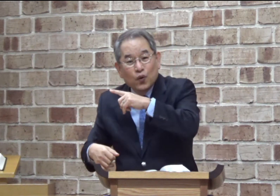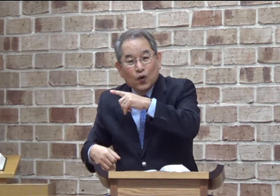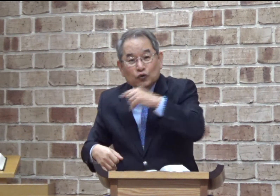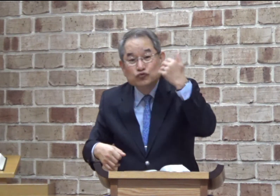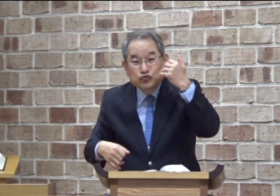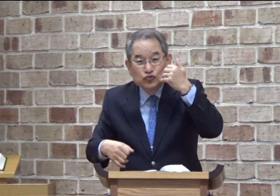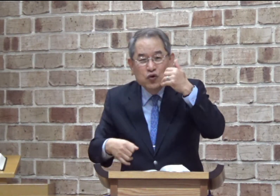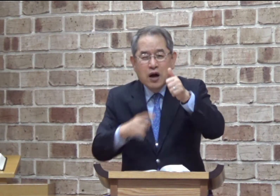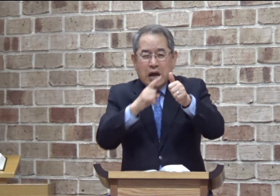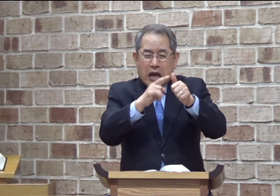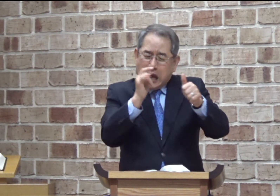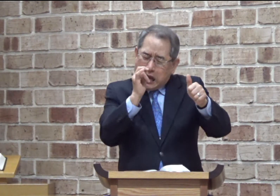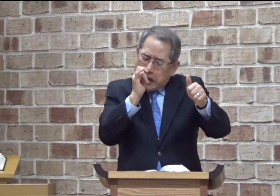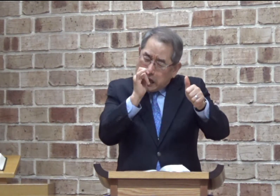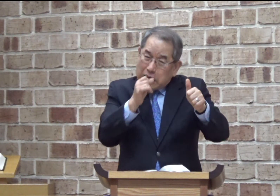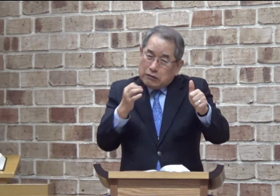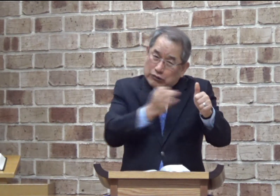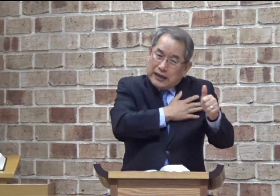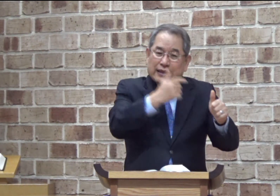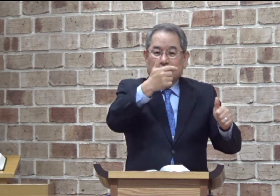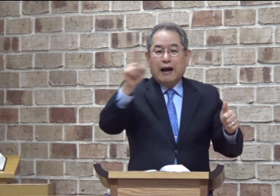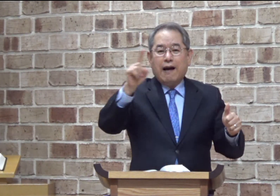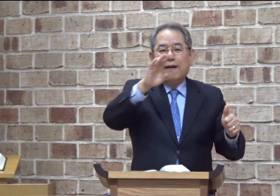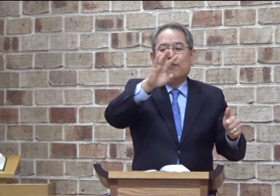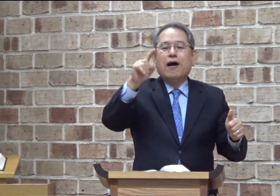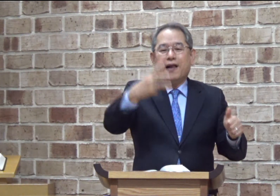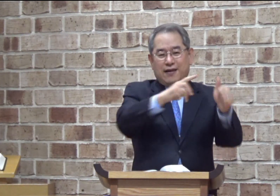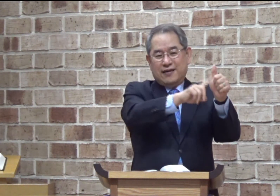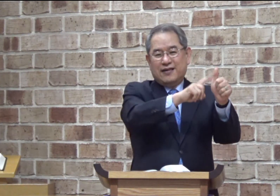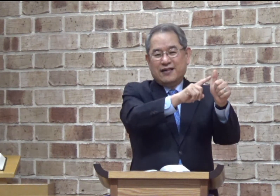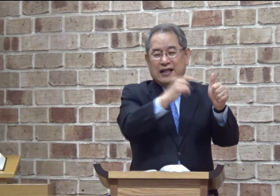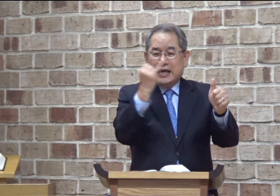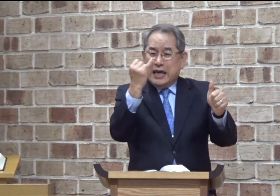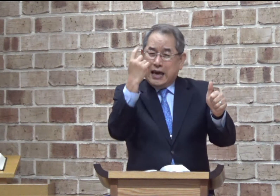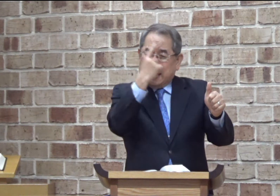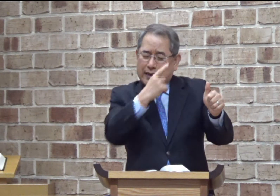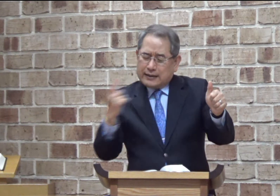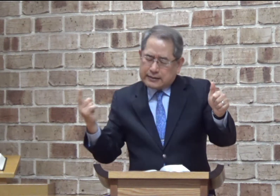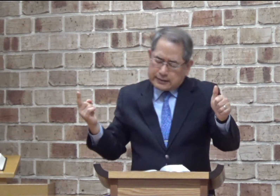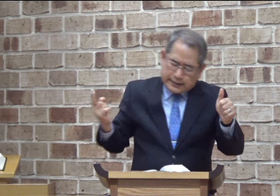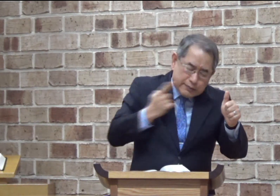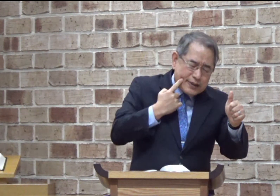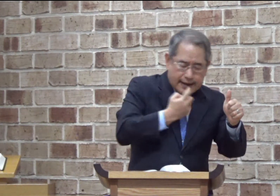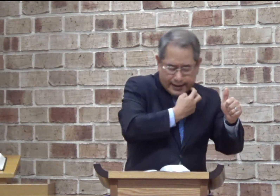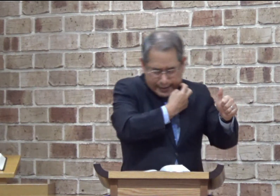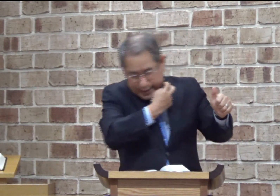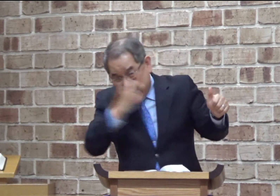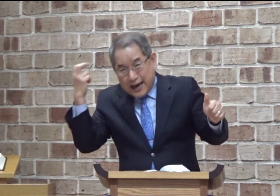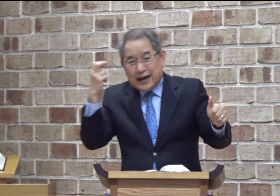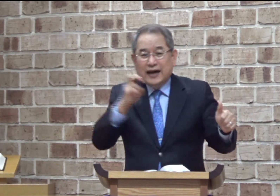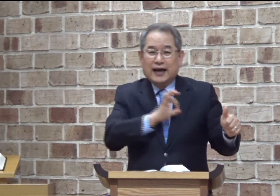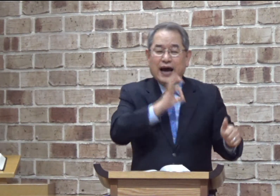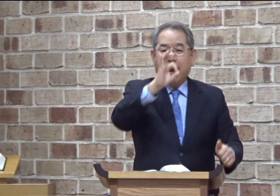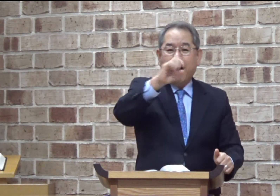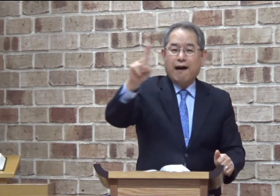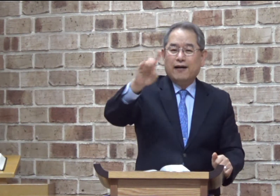사무엘상 25장 읽어보면 재미있습니다. 아주 부자인